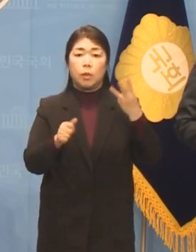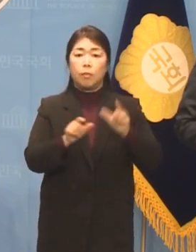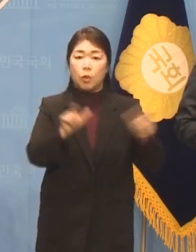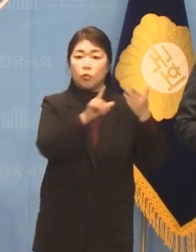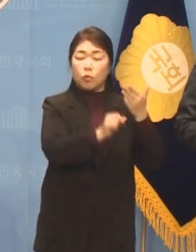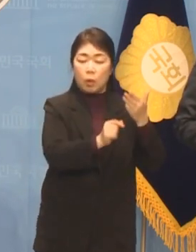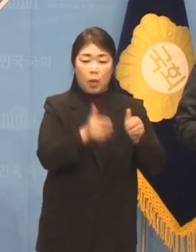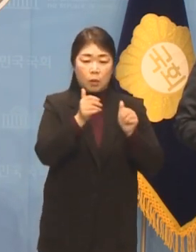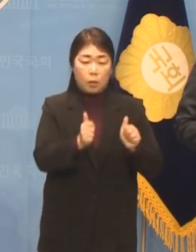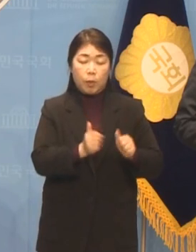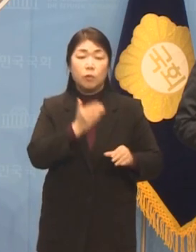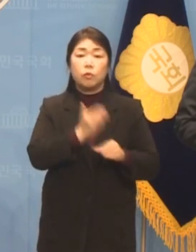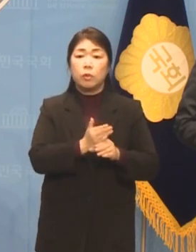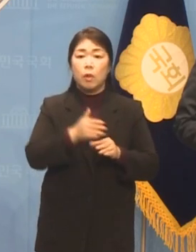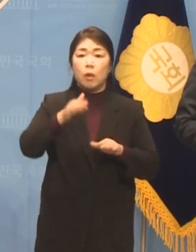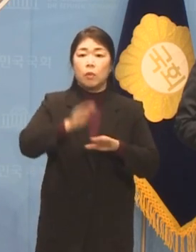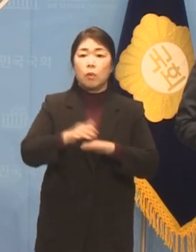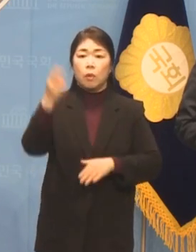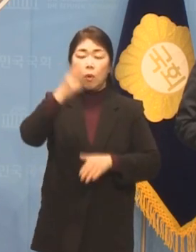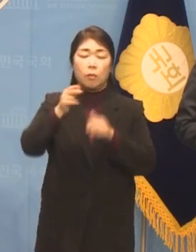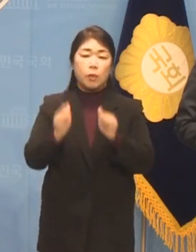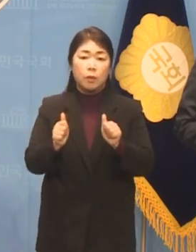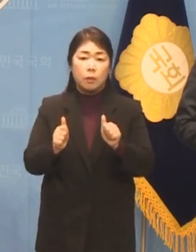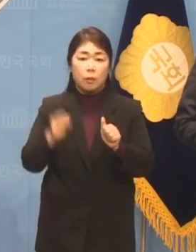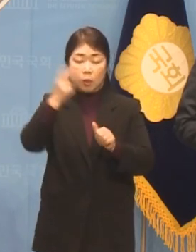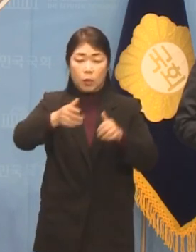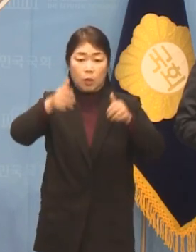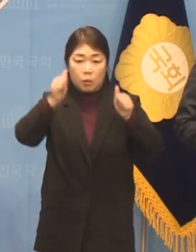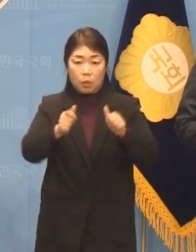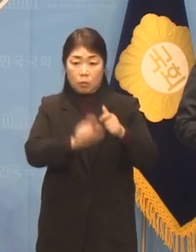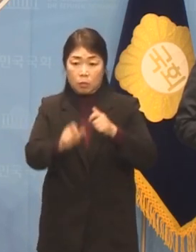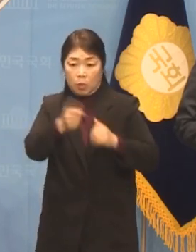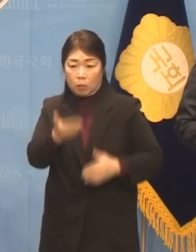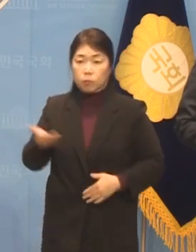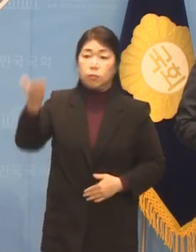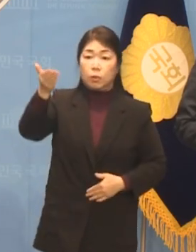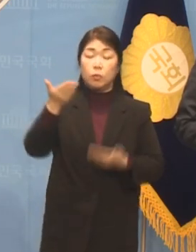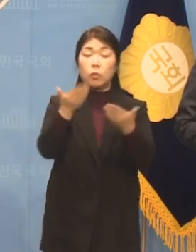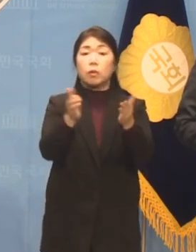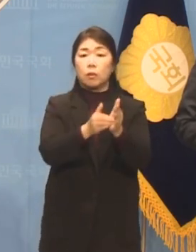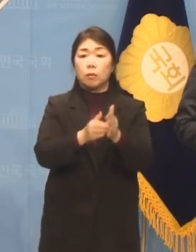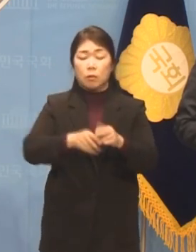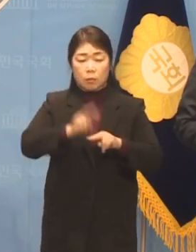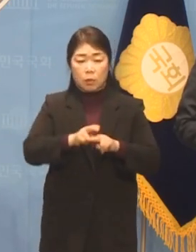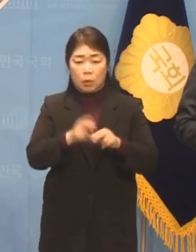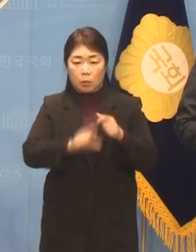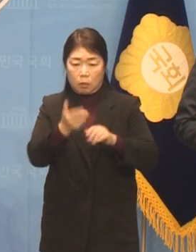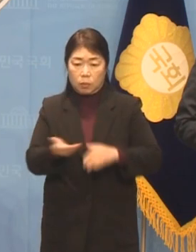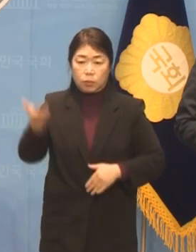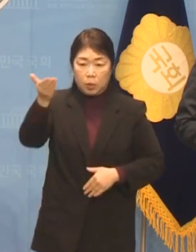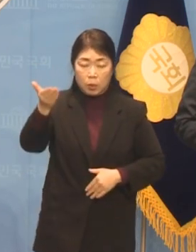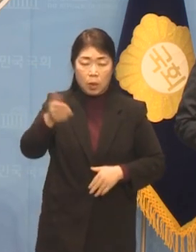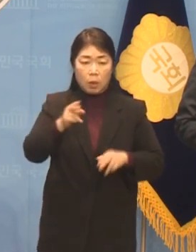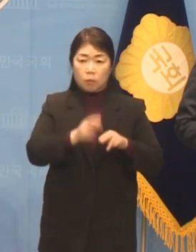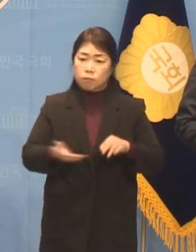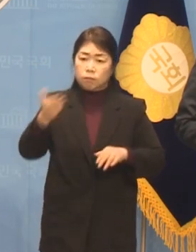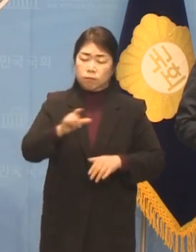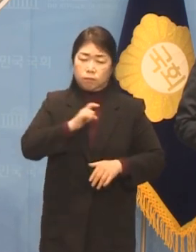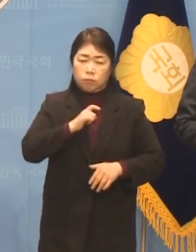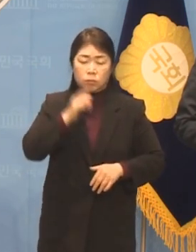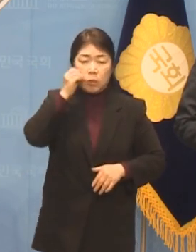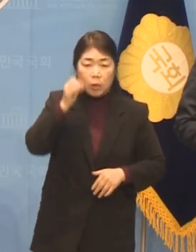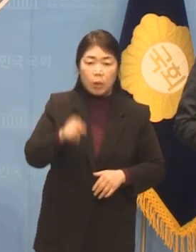재판 중인 손준성 검사를 검사장으로 승진시켰습니다. 승진이 부적절하다는 지적에 대해